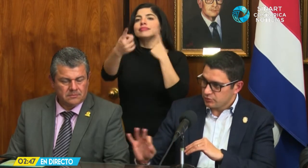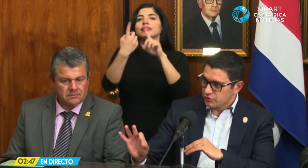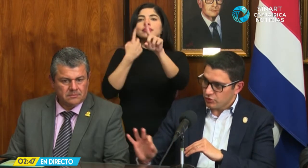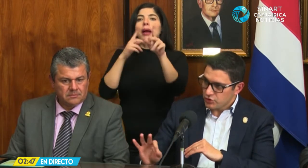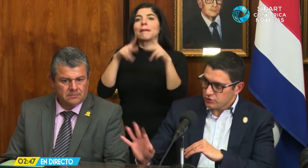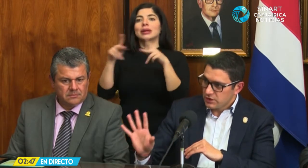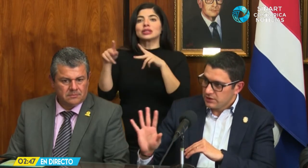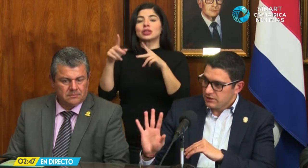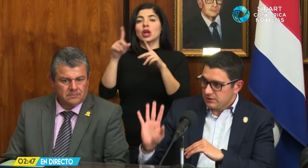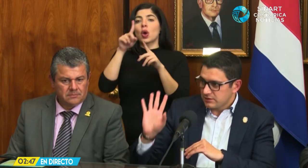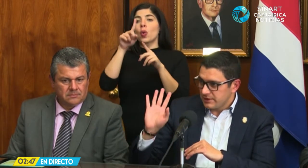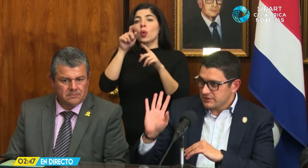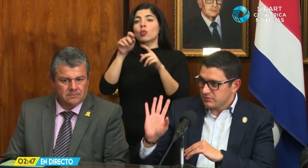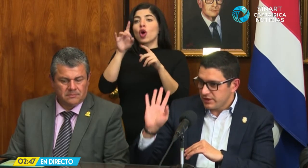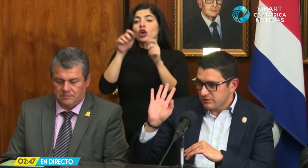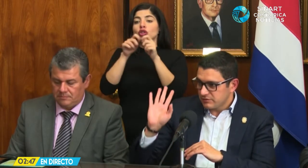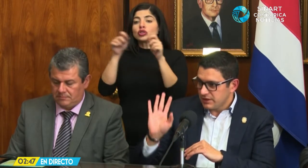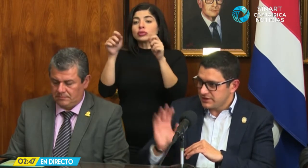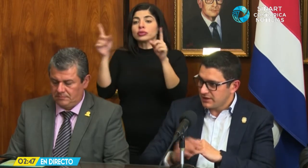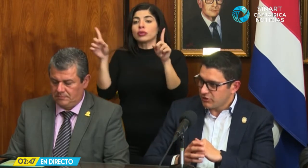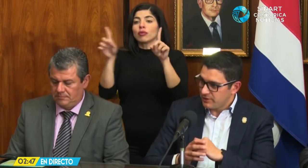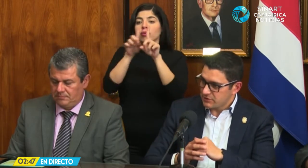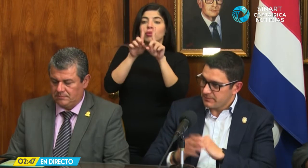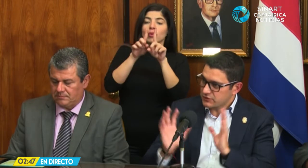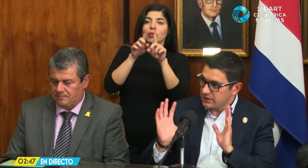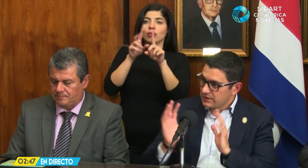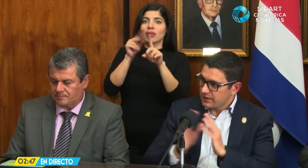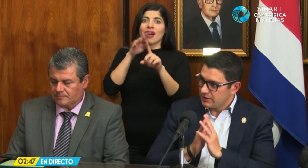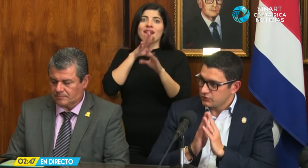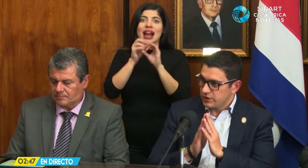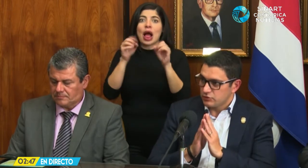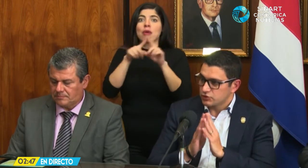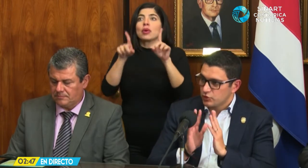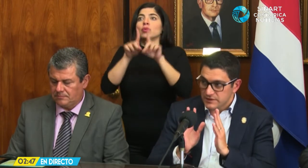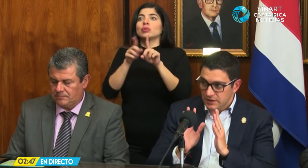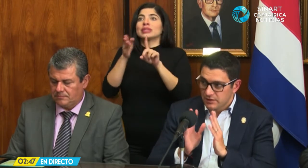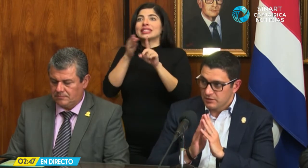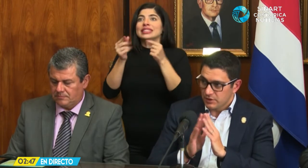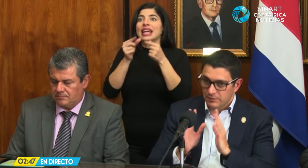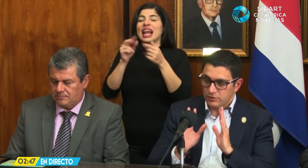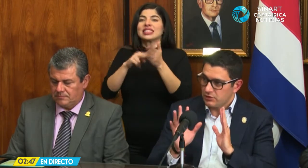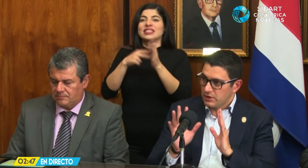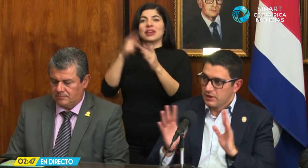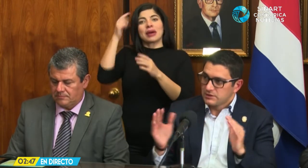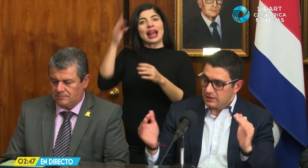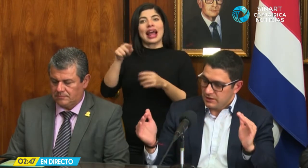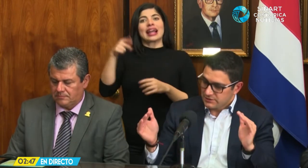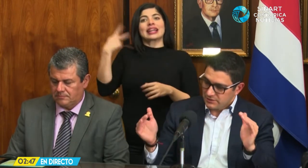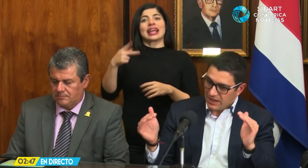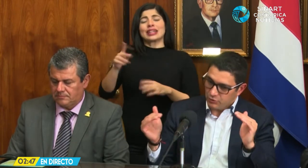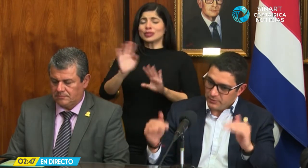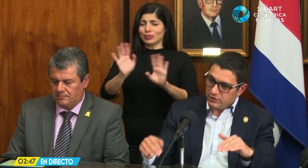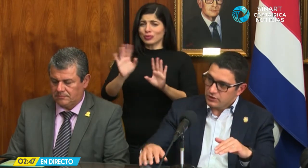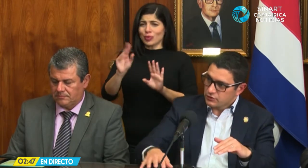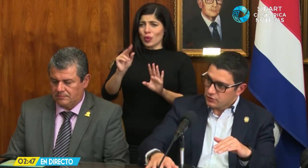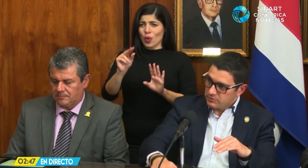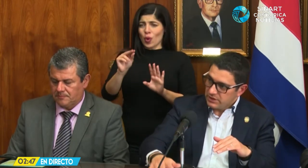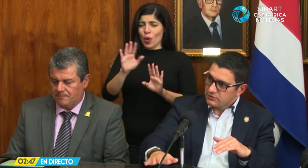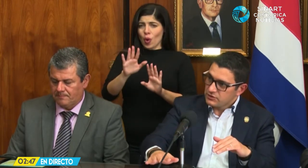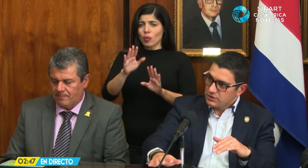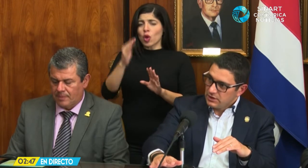los 1,8 y tal vez, como le digo, ni siquiera conversar con la persona y que ya es un riesgo. Eso no es así, porque también no quiero, o sea, es apropiarnos